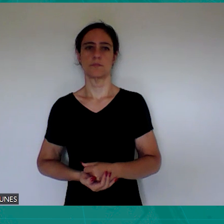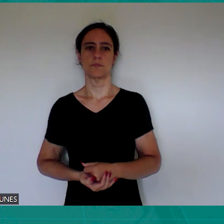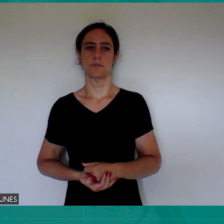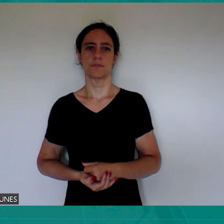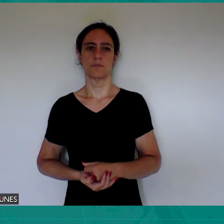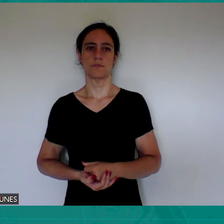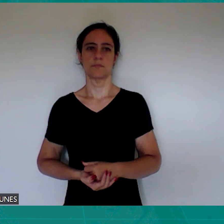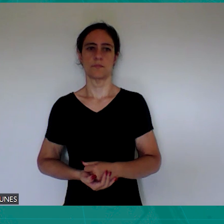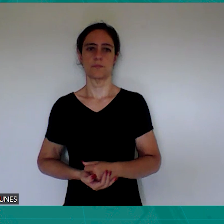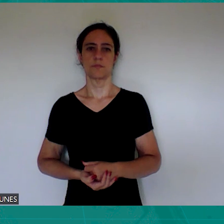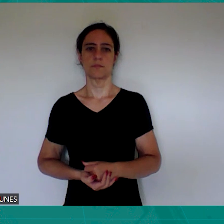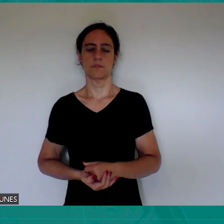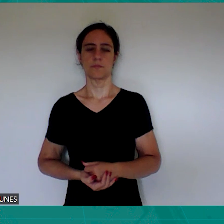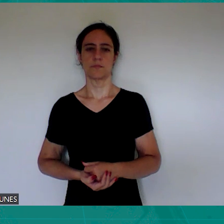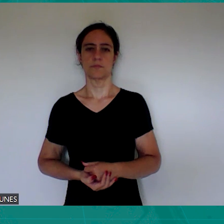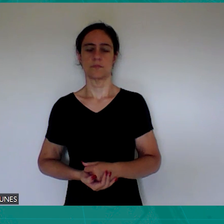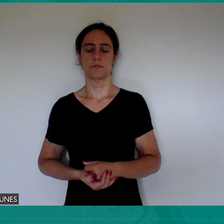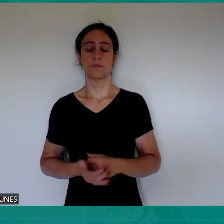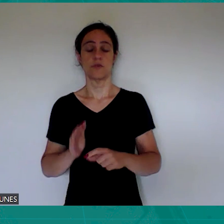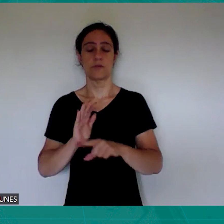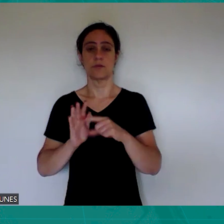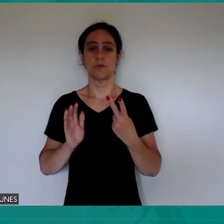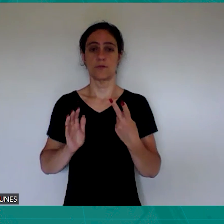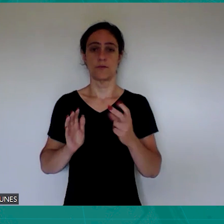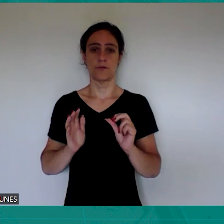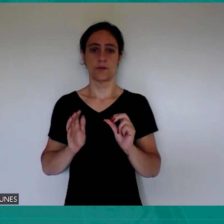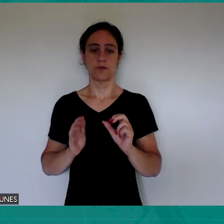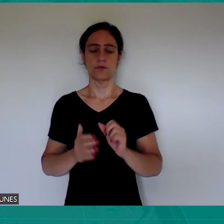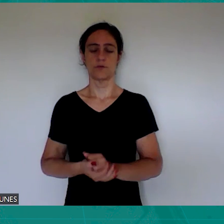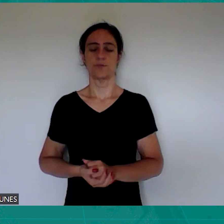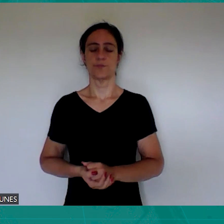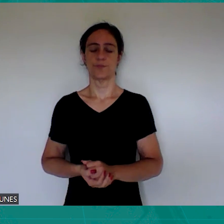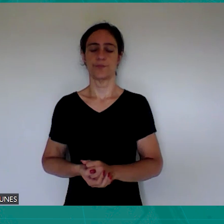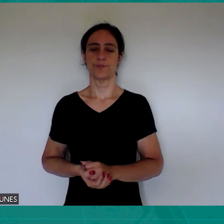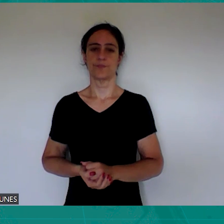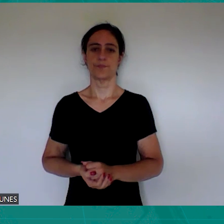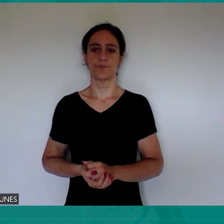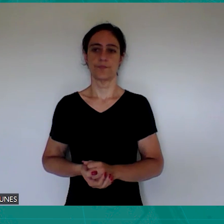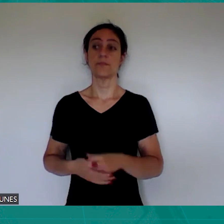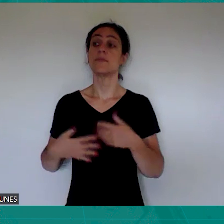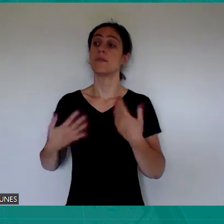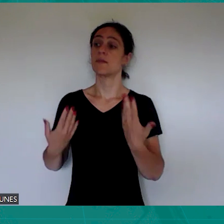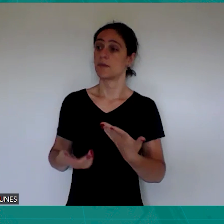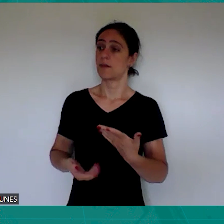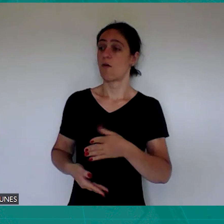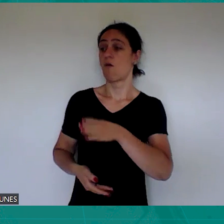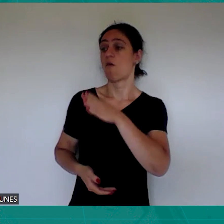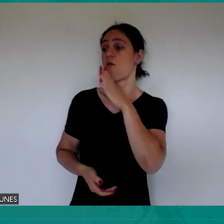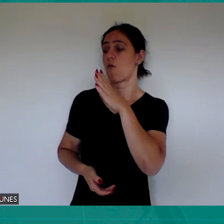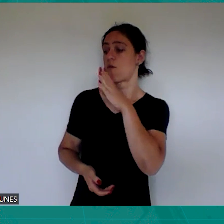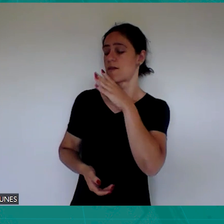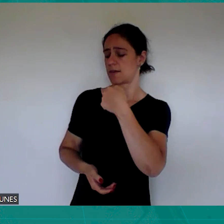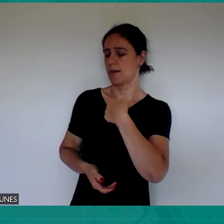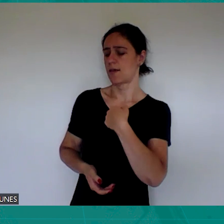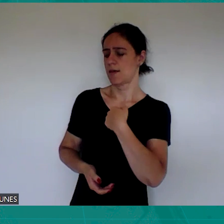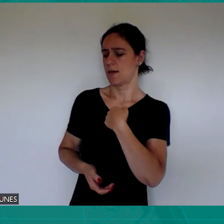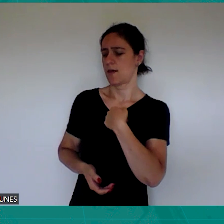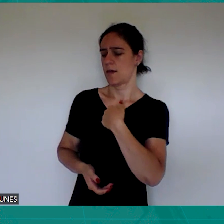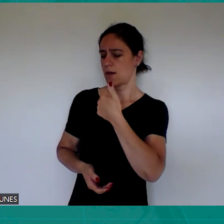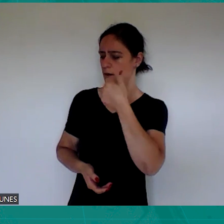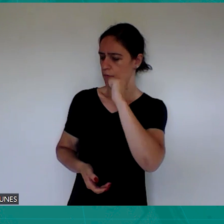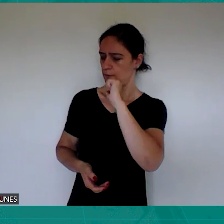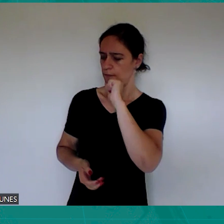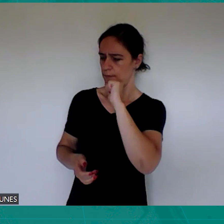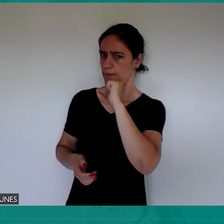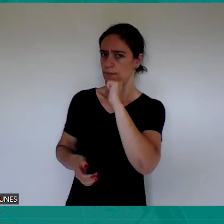Não, versículo 20 não li, né? Naquele dia, vós conhecereis que eu estou em meu Pai, e vós em mim,